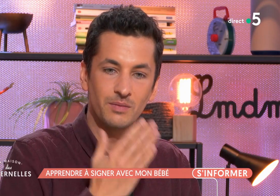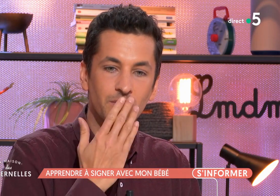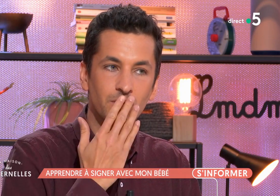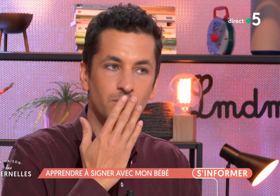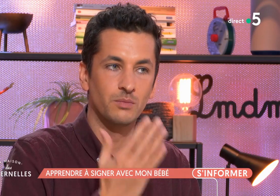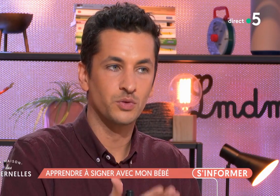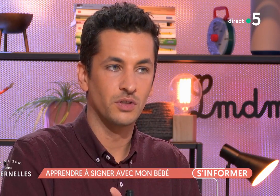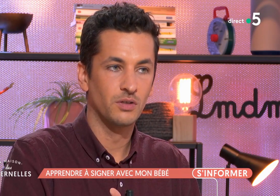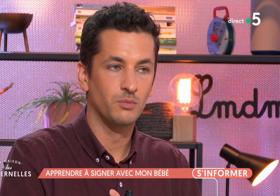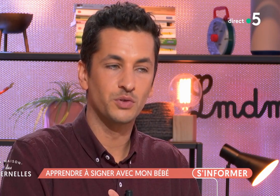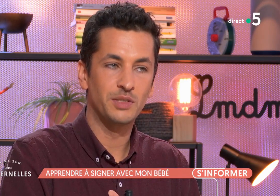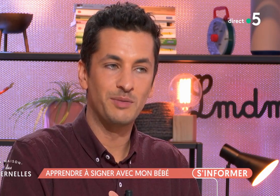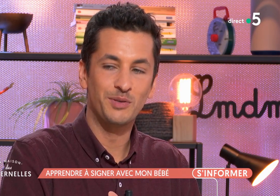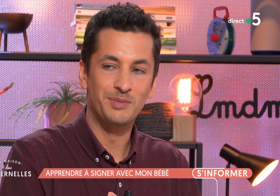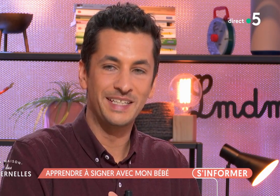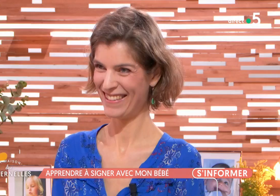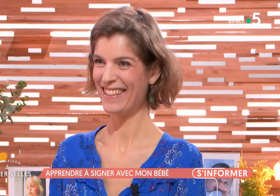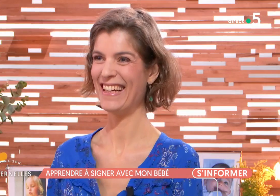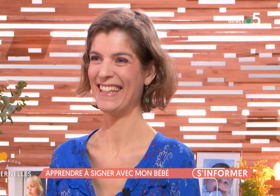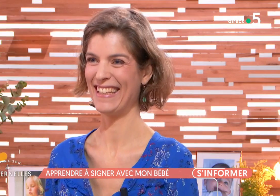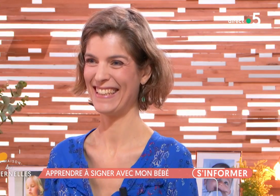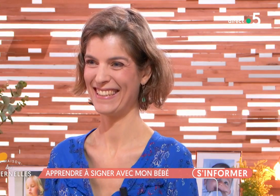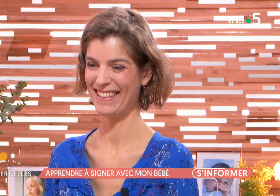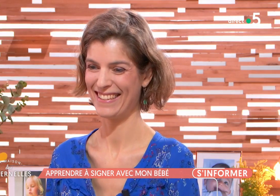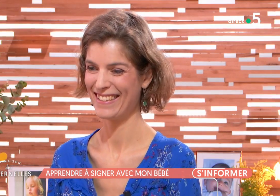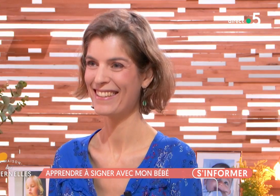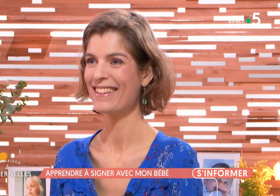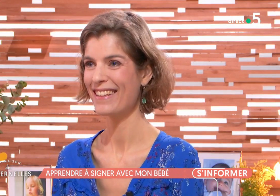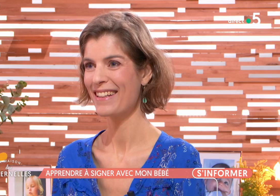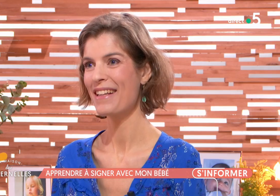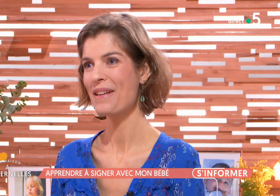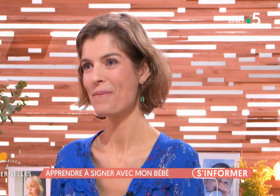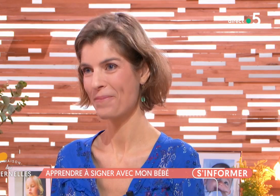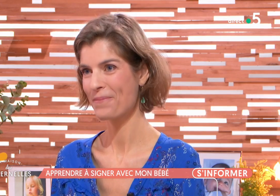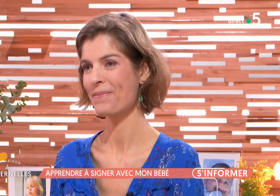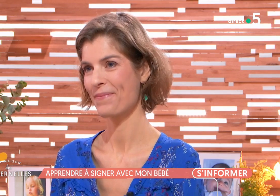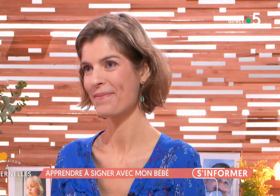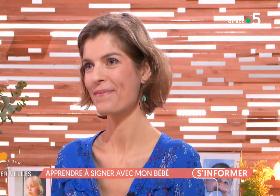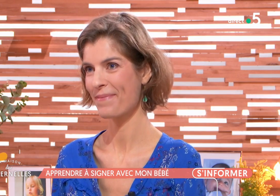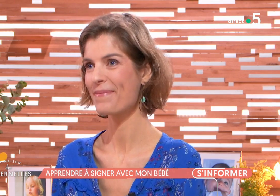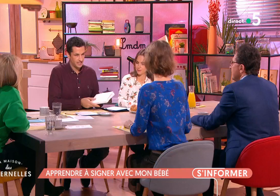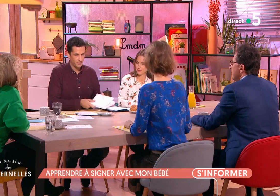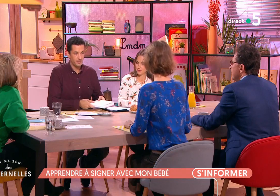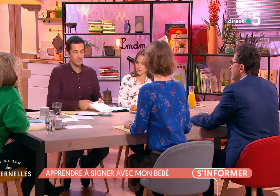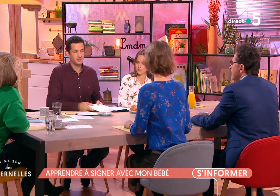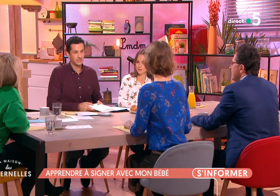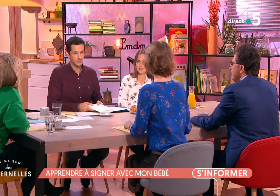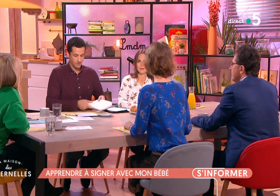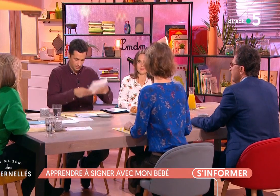répète-le. Bonjour. Bonjour, c'est pas le plus compliqué à apprendre. Vous êtes la fondatrice de la compagnie Maya qui propose des ateliers pour signer avec bébé et vous êtes auteure